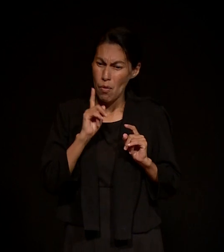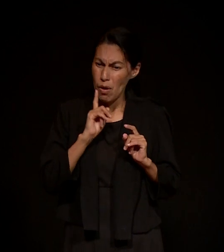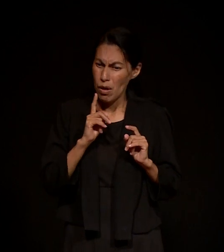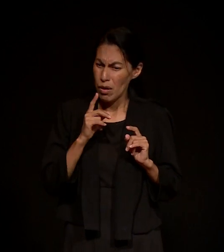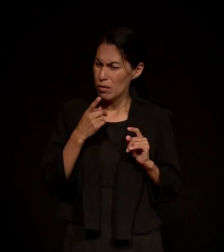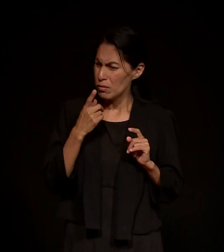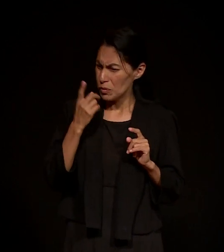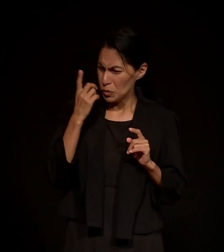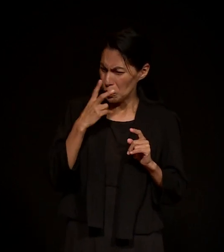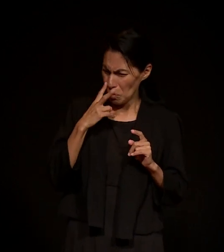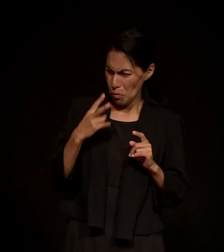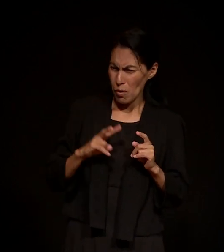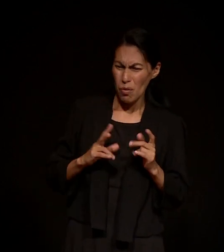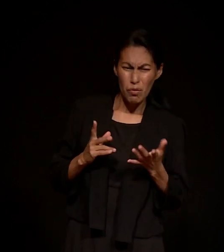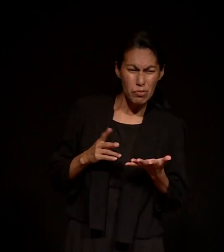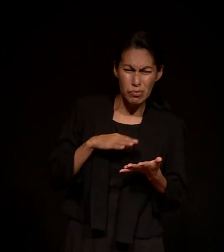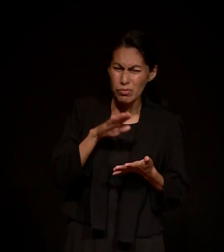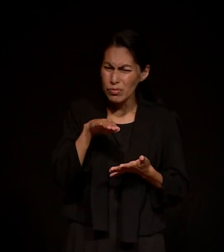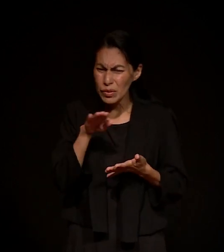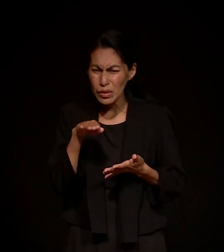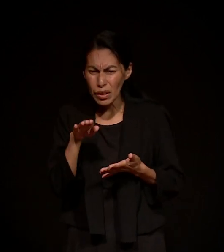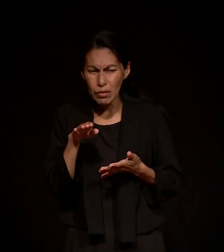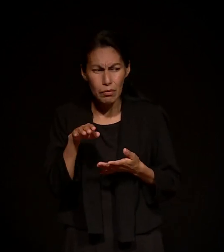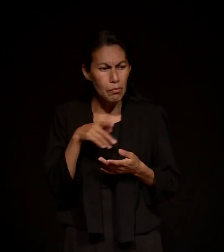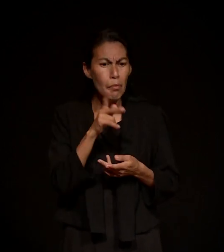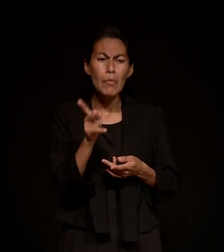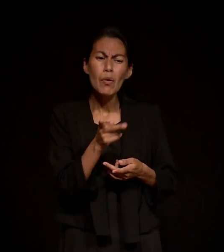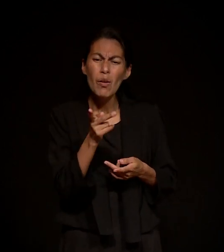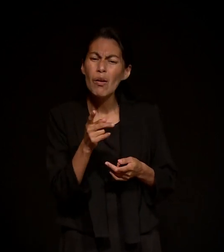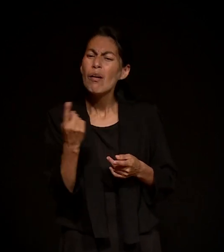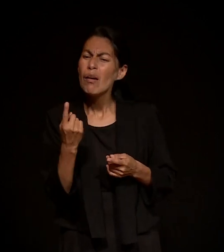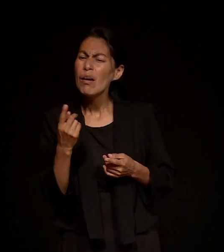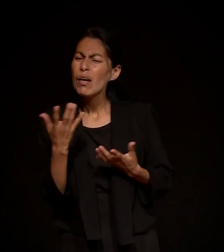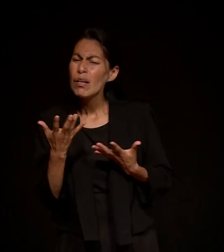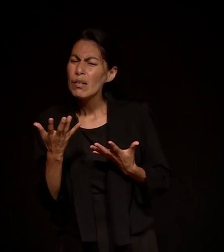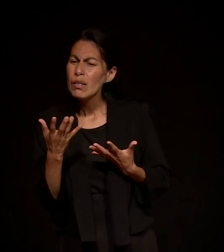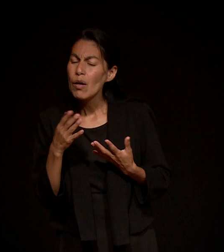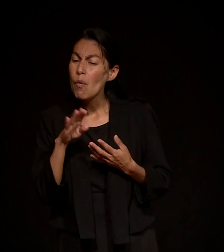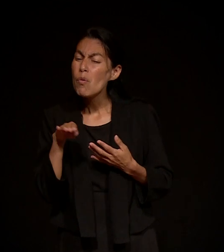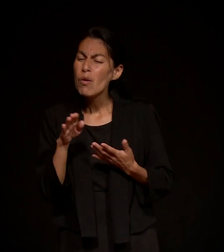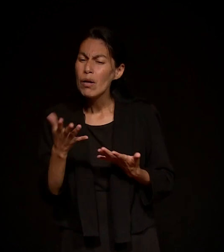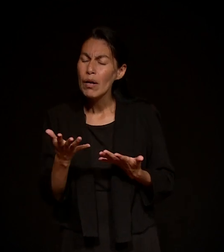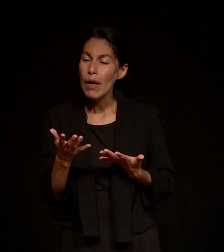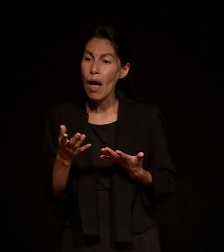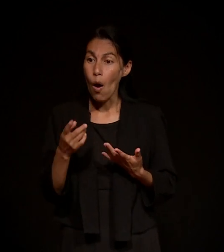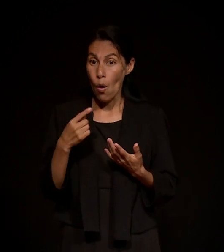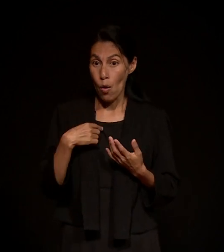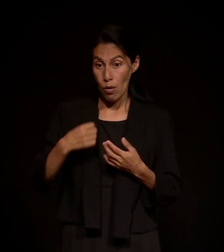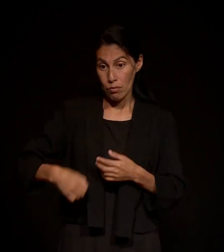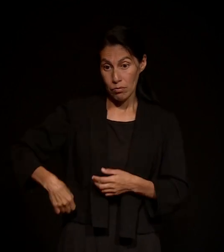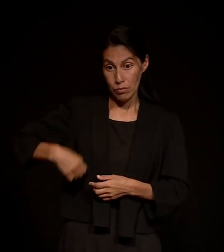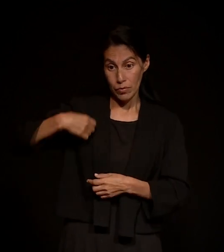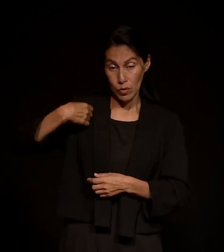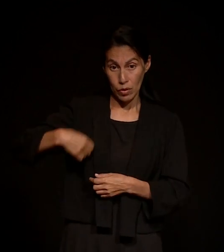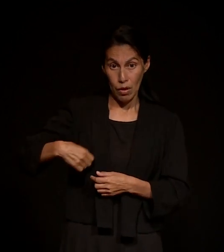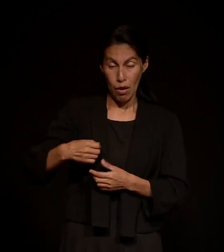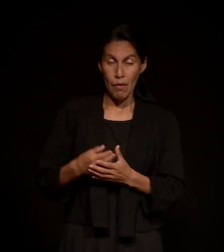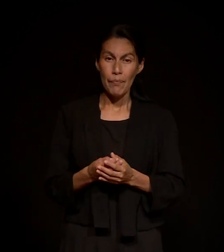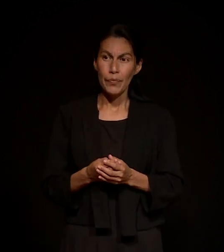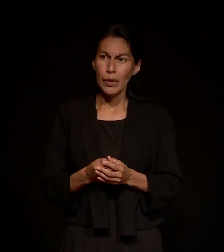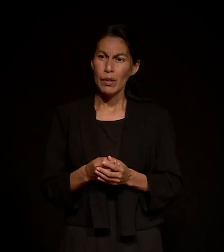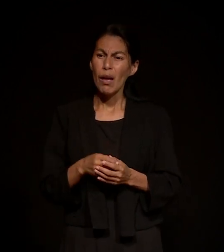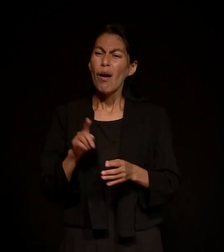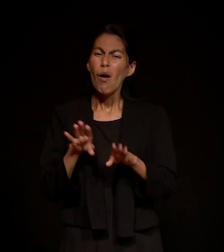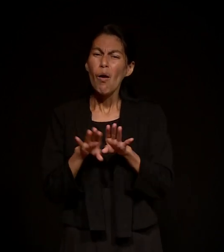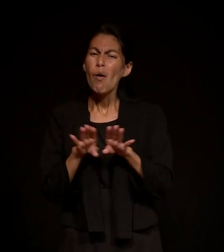buscando algo, nos preguntó qué buscábamos, y le dijimos que una cartera. Y ella nos dijo que cómo era, porque le había llevado